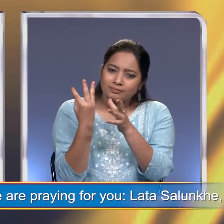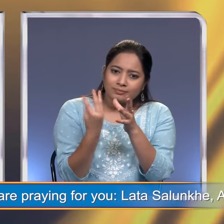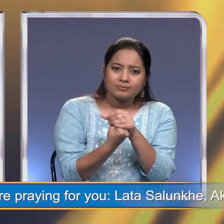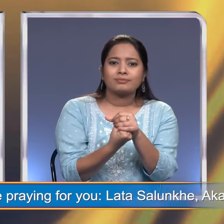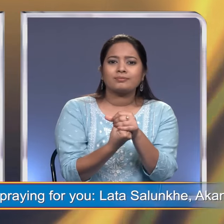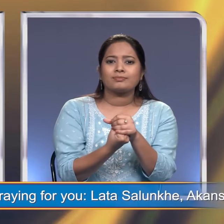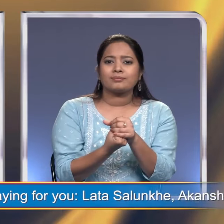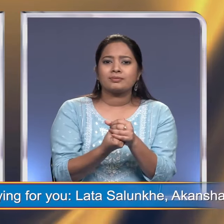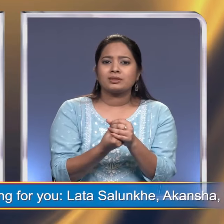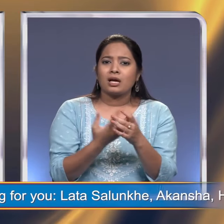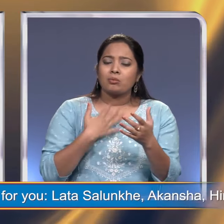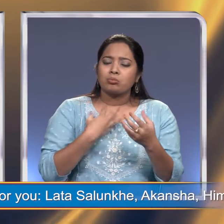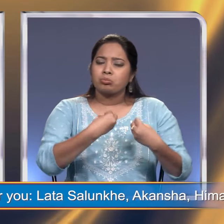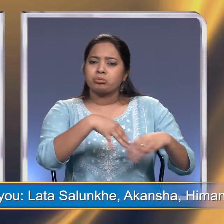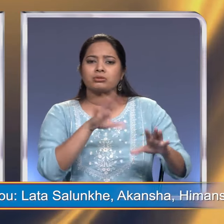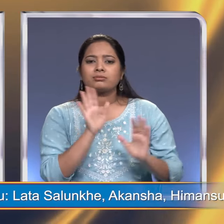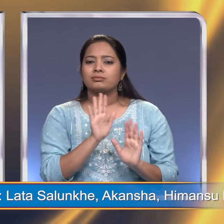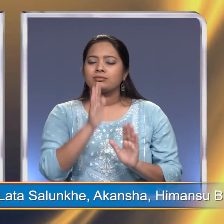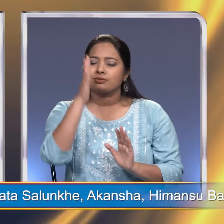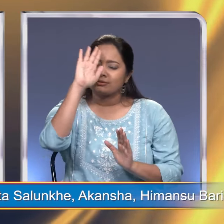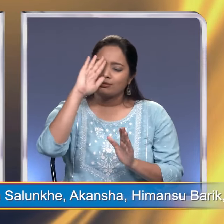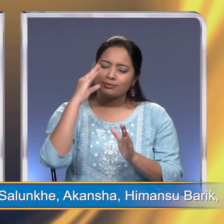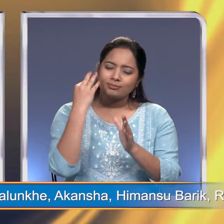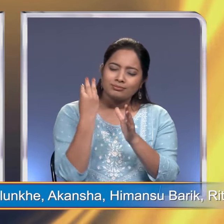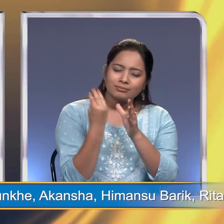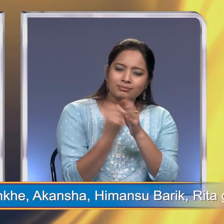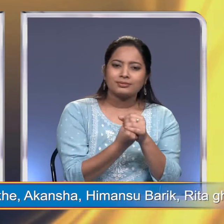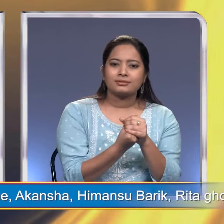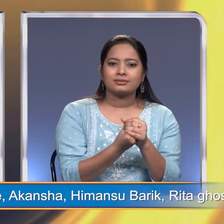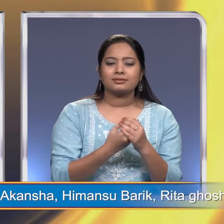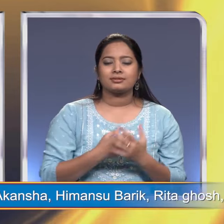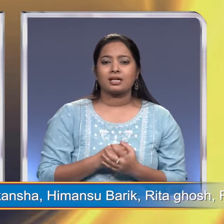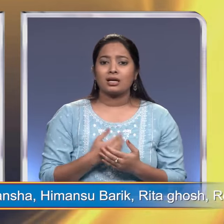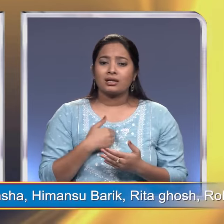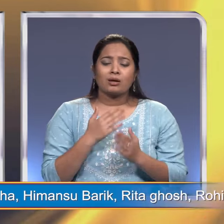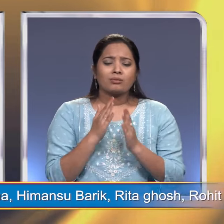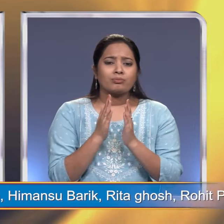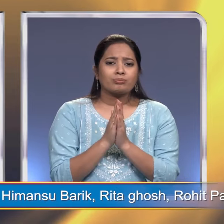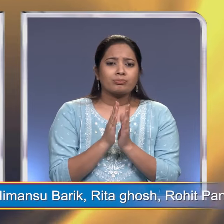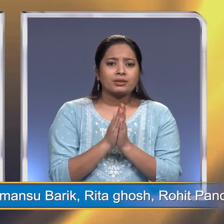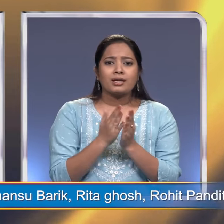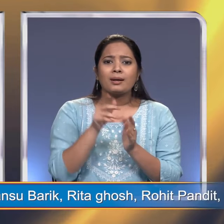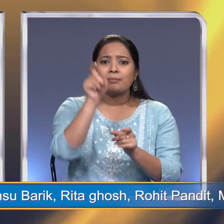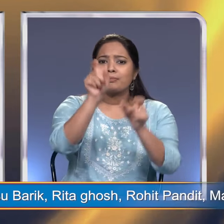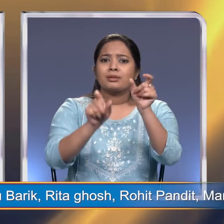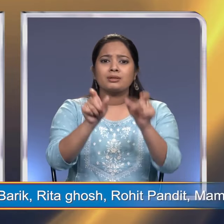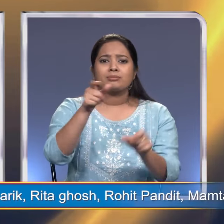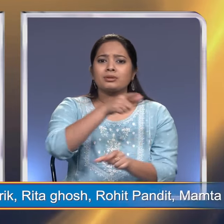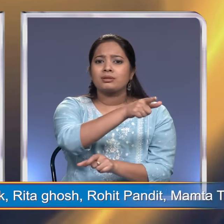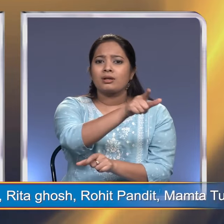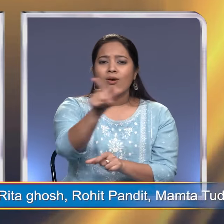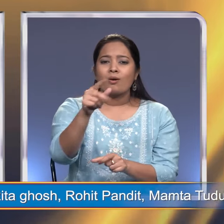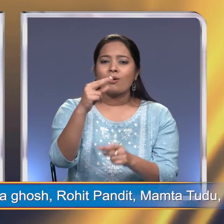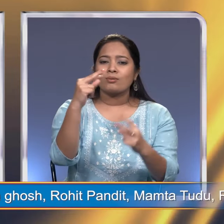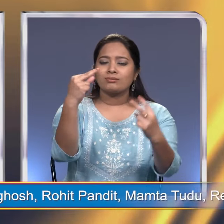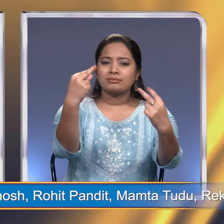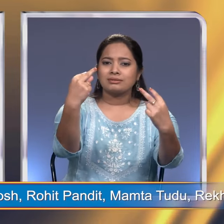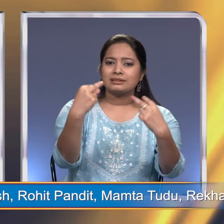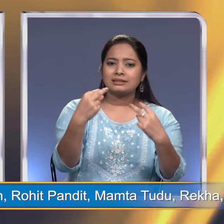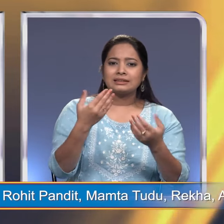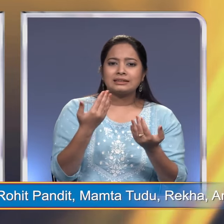हमारे चुनौतियों में भी तू हमारा साथ नहीं छोड़ता, तू हमें थामे रहता है। प्रभु, हमारी प्रार्थना है